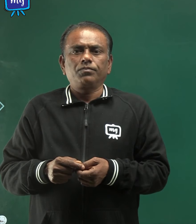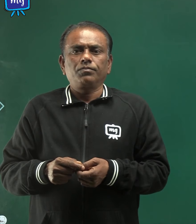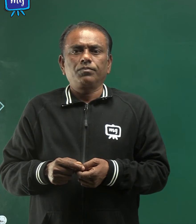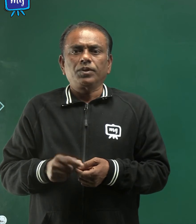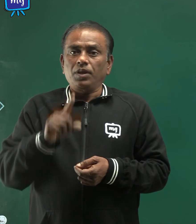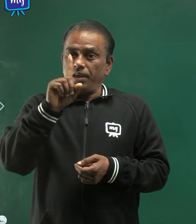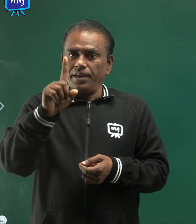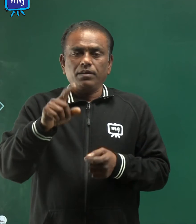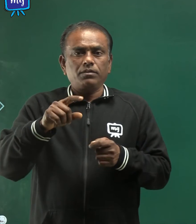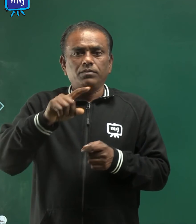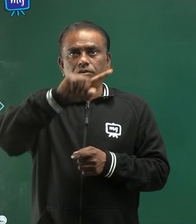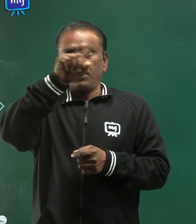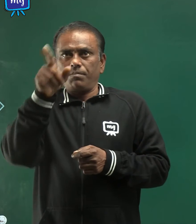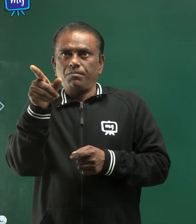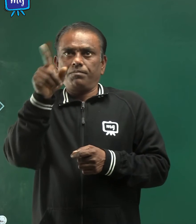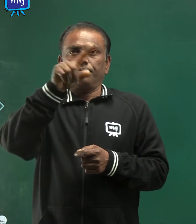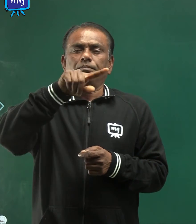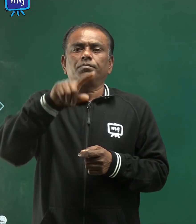एक चाप